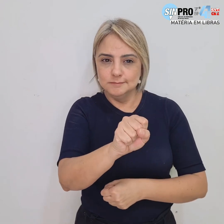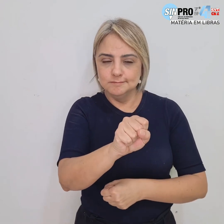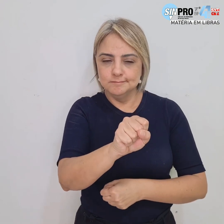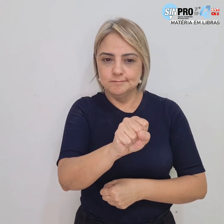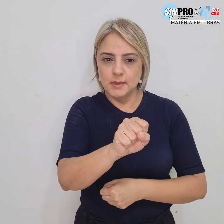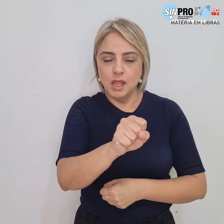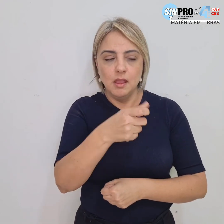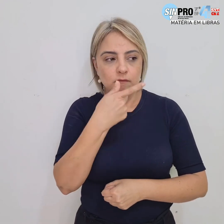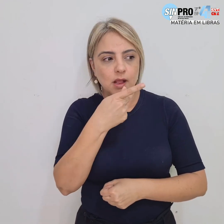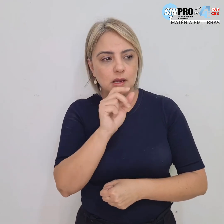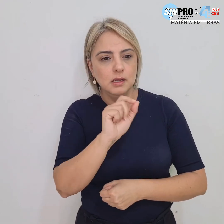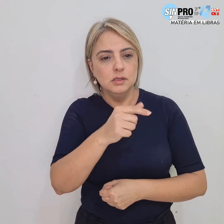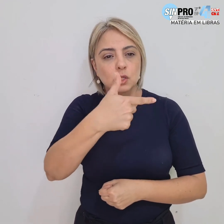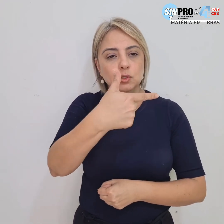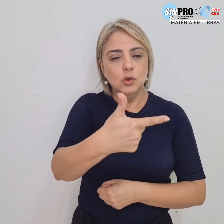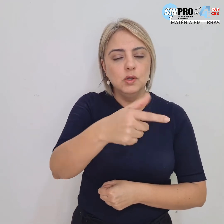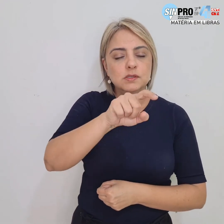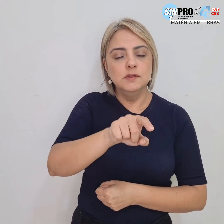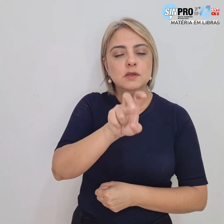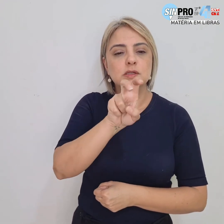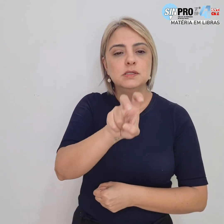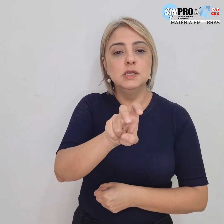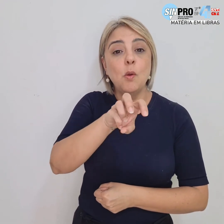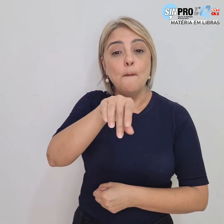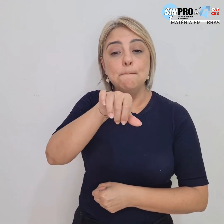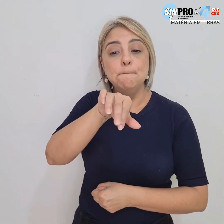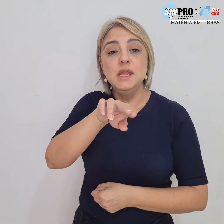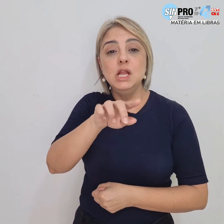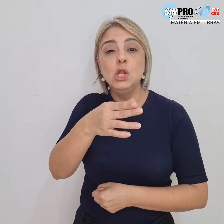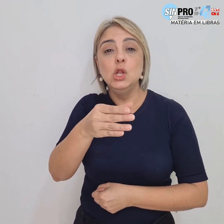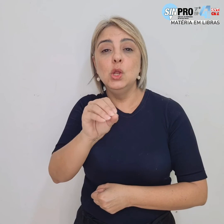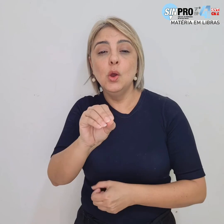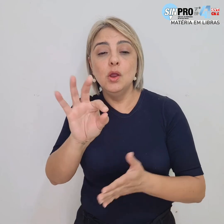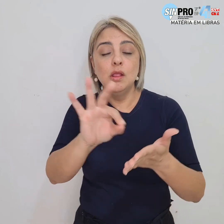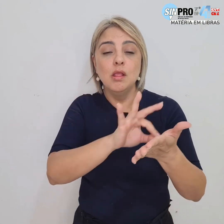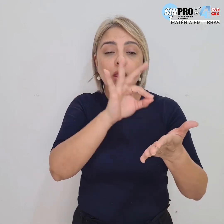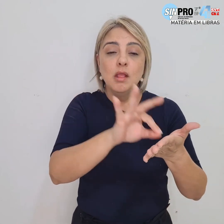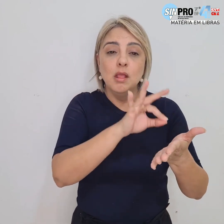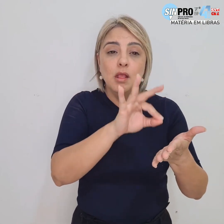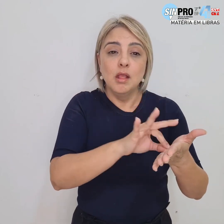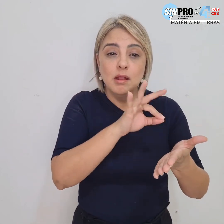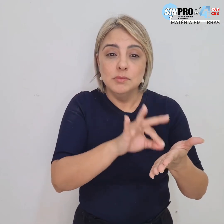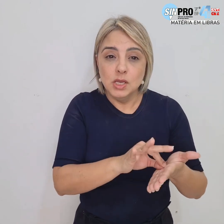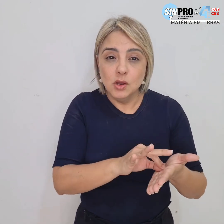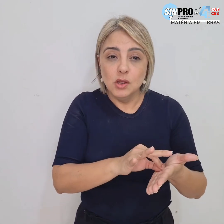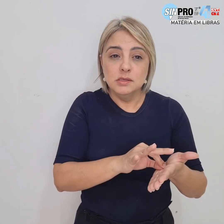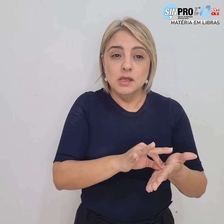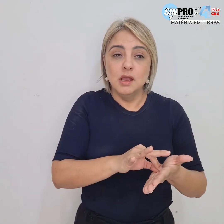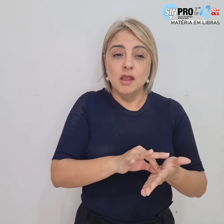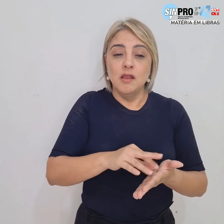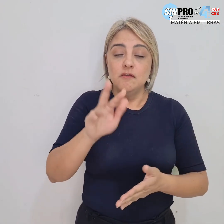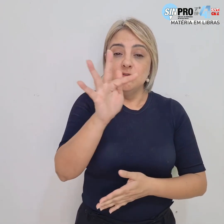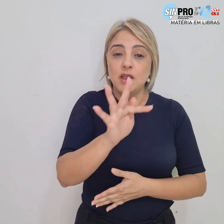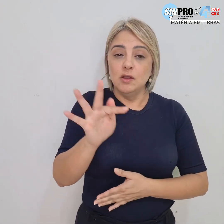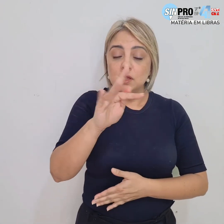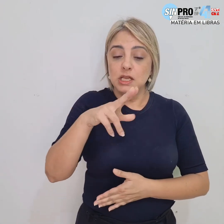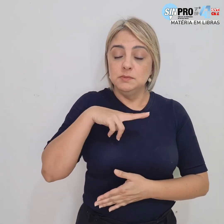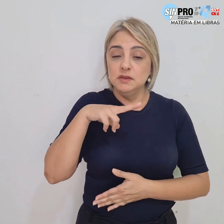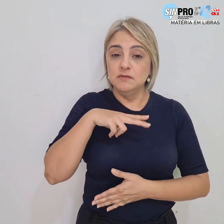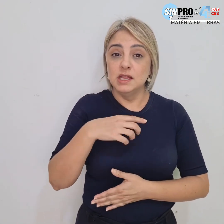estamos falando em 2,5 milhões de matrículas só nas mãos de 6 grupos que não têm